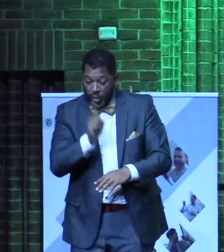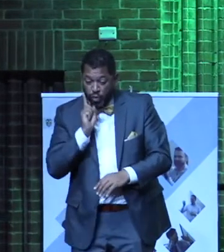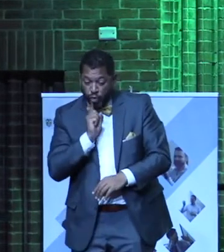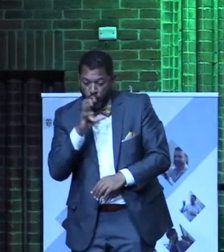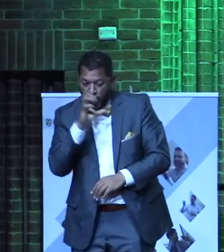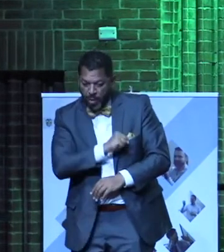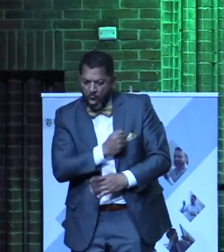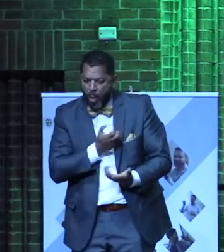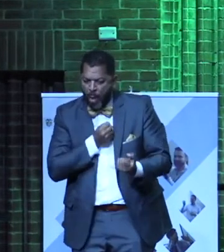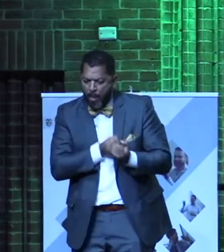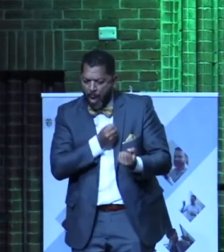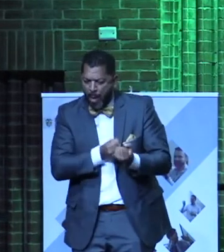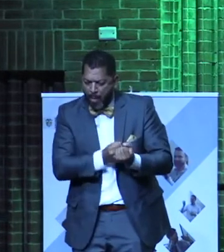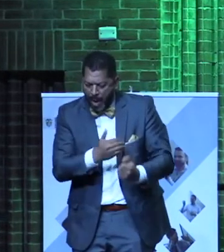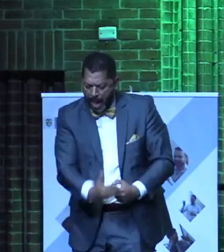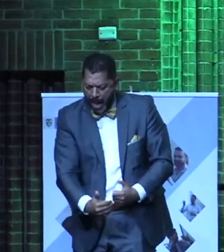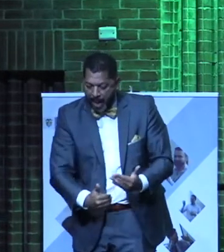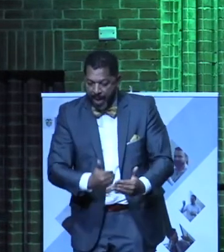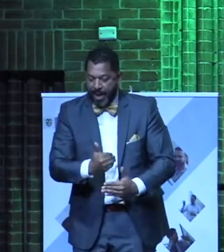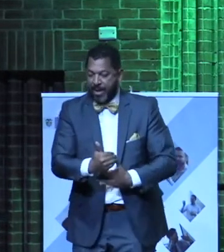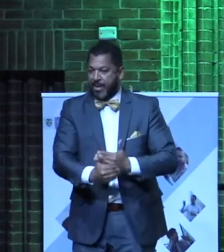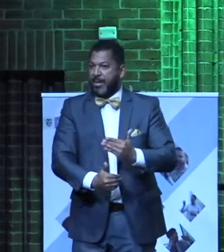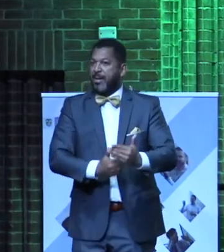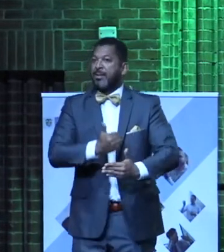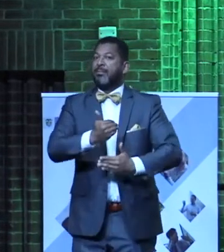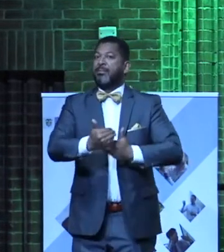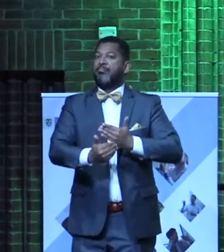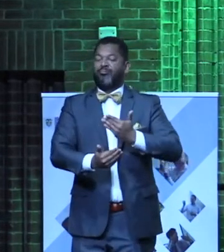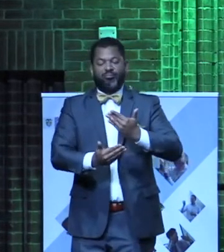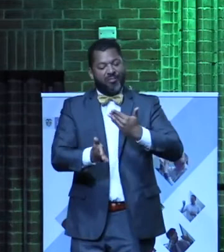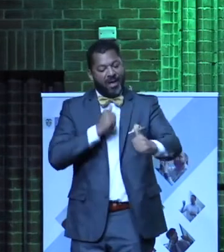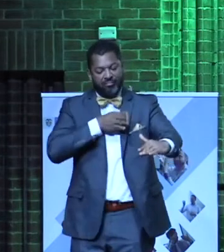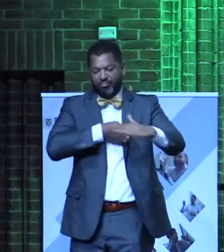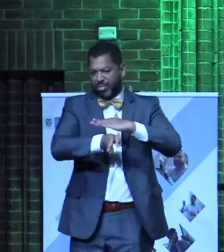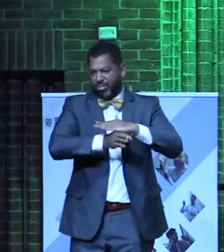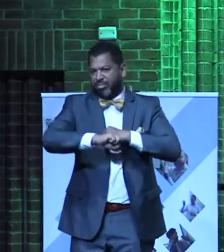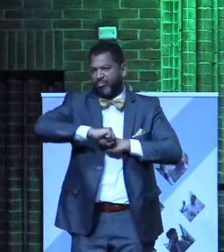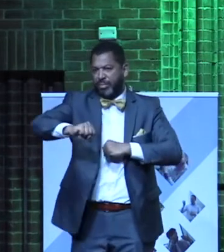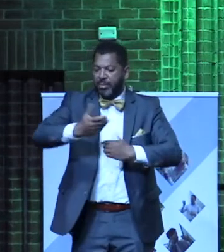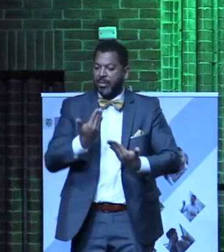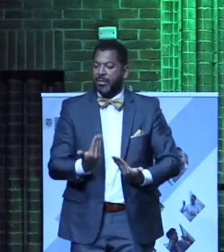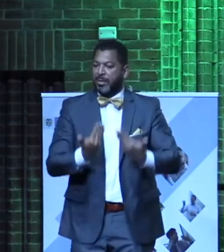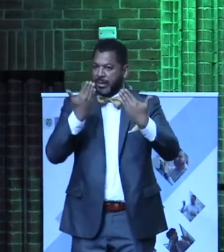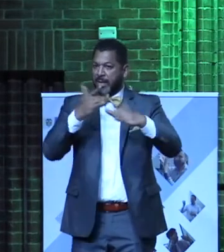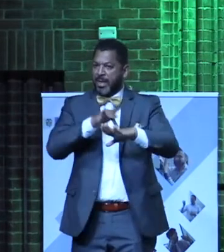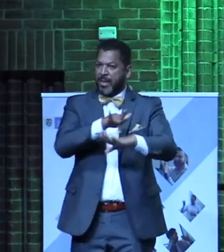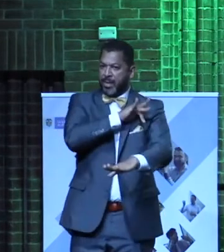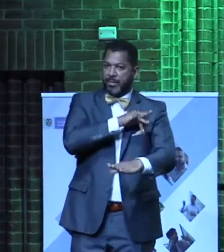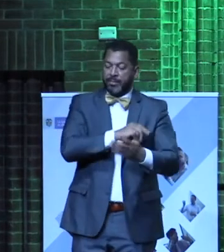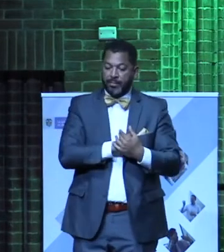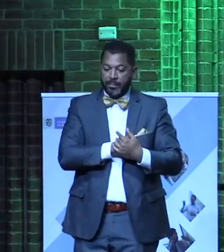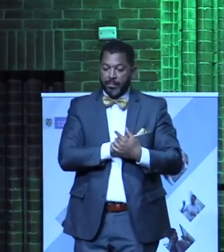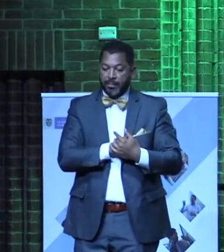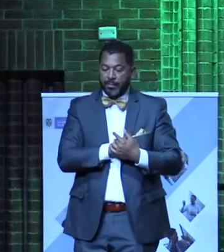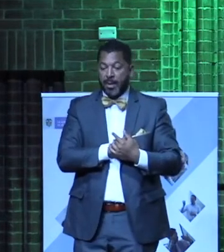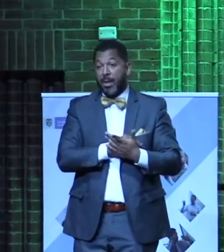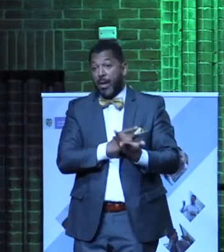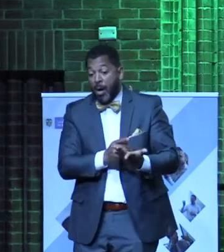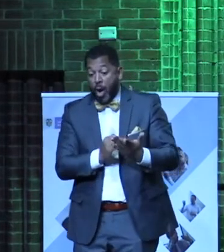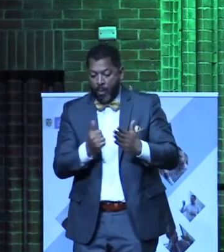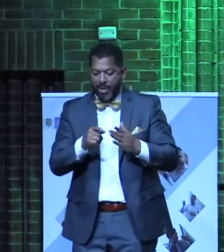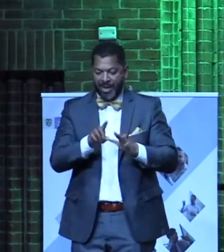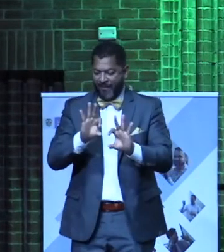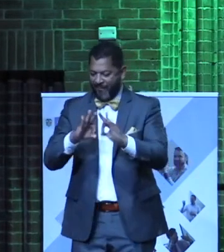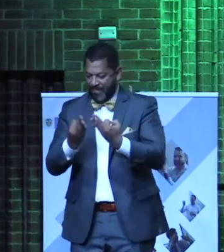más posibilidades de iniciar una trayectoria de derechos de manera oportuna. Ese niño vamos a poder orientar a